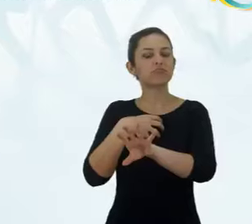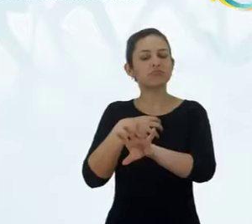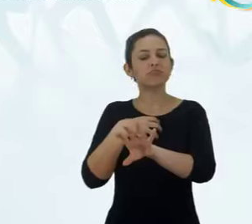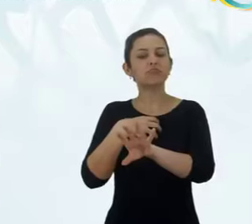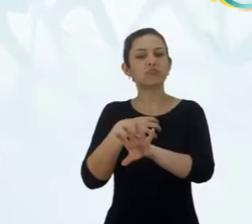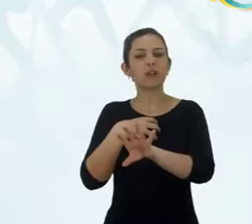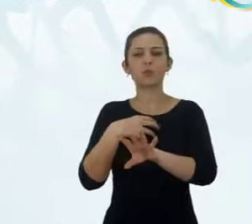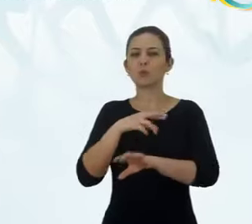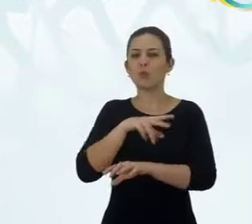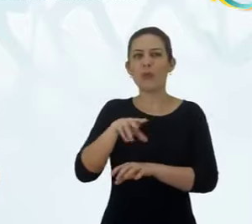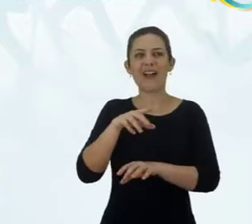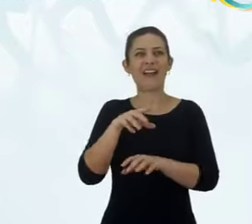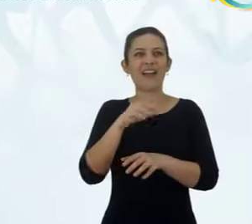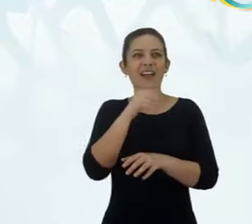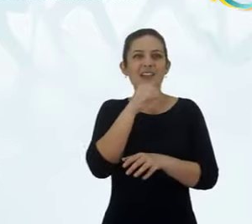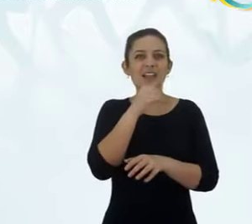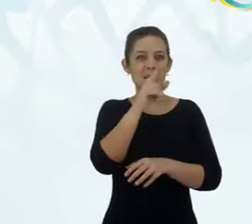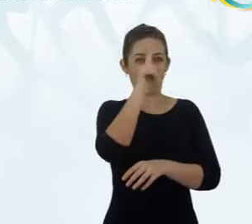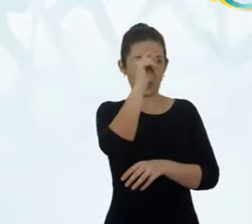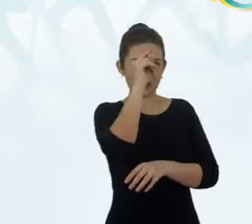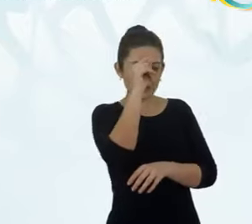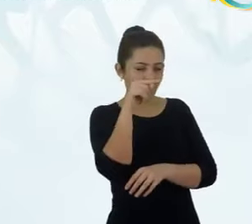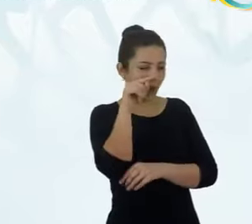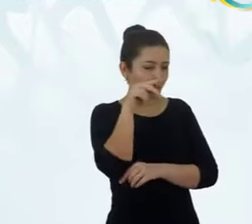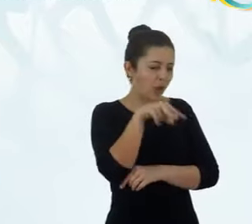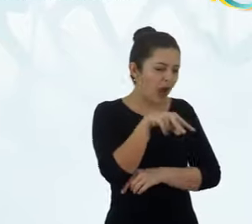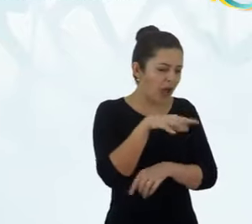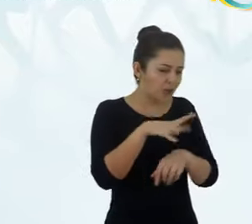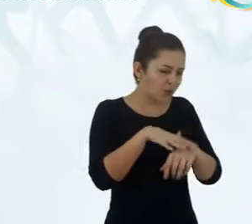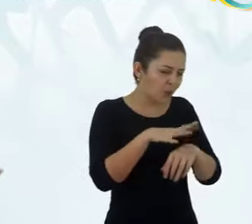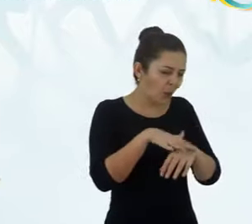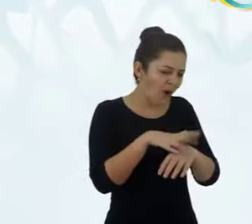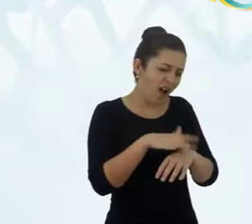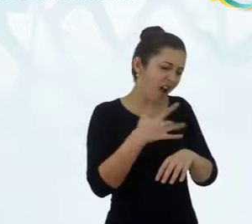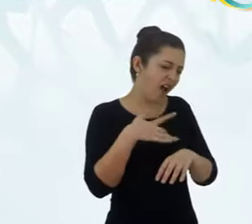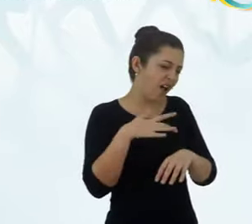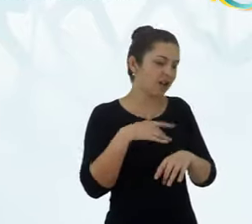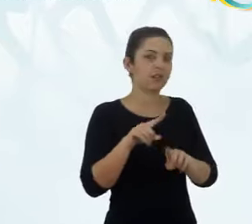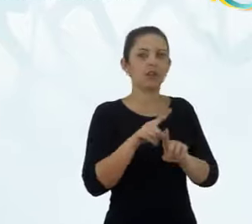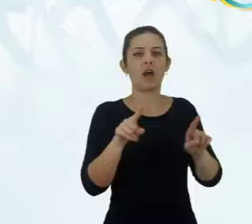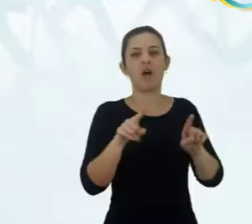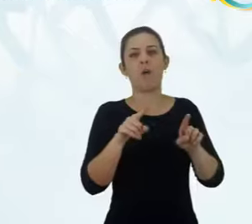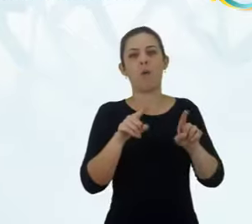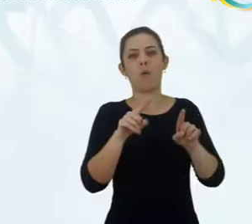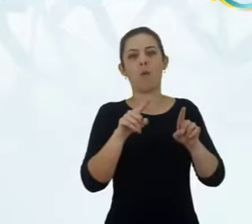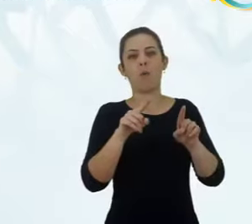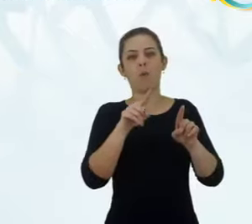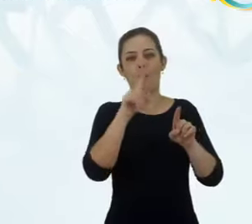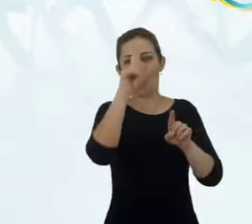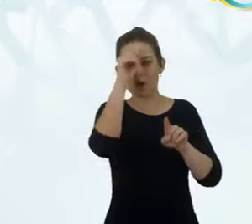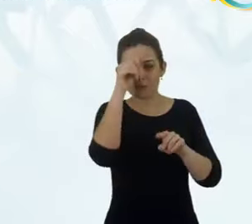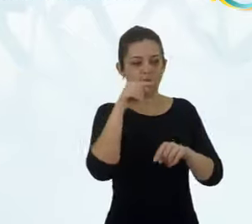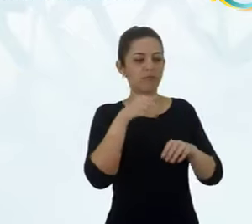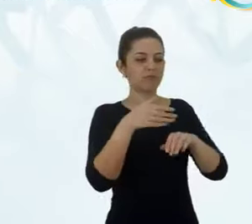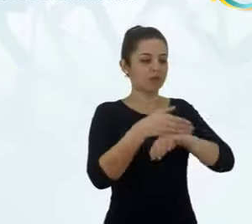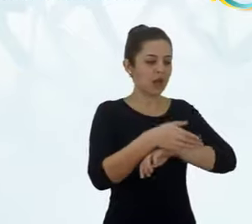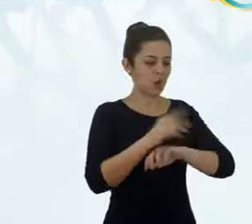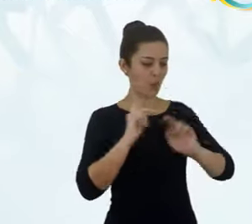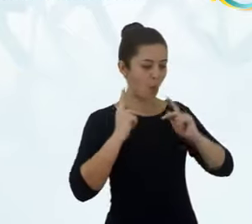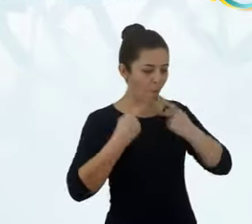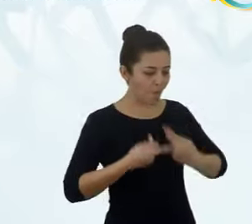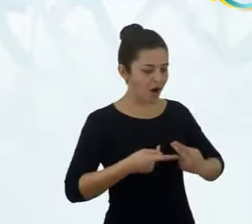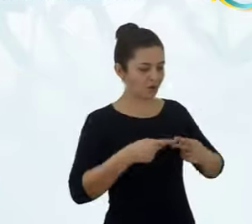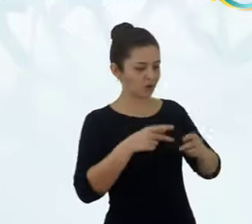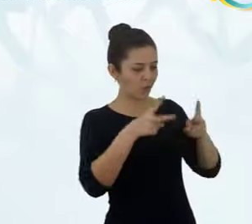não entrava no hospital olhando a doença. Ele entrava no hospital olhando o ser humano que